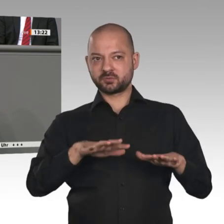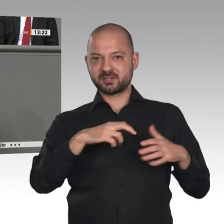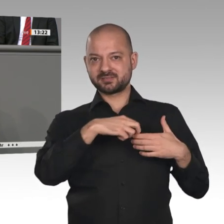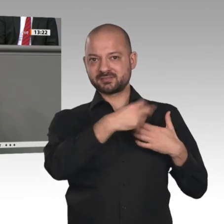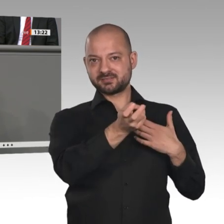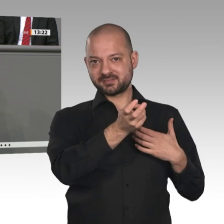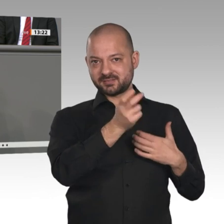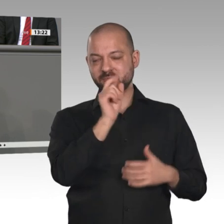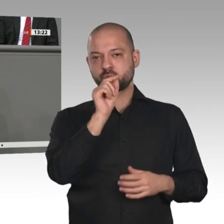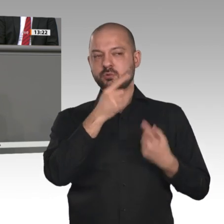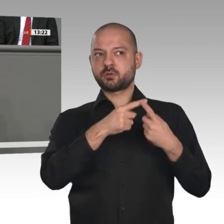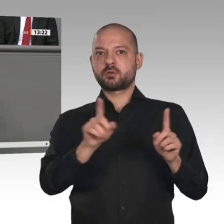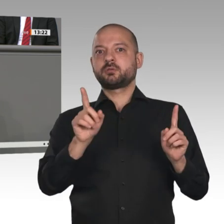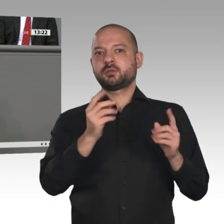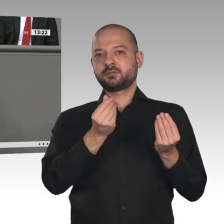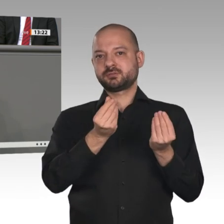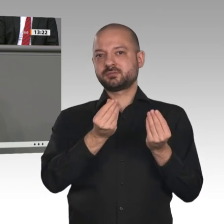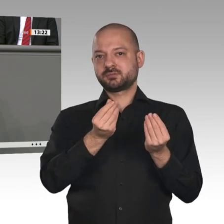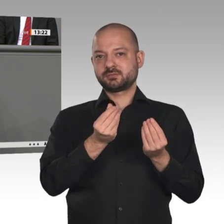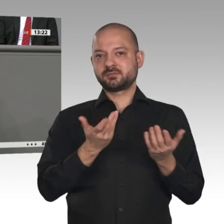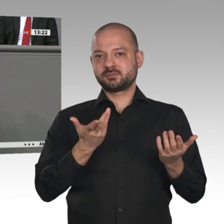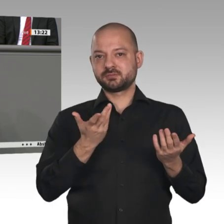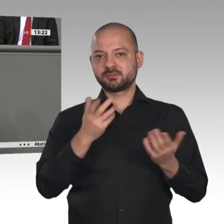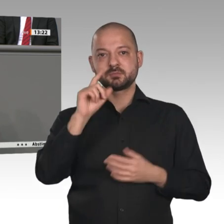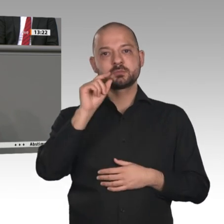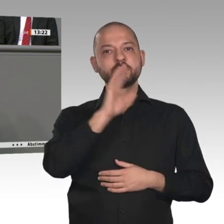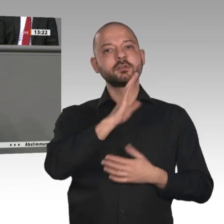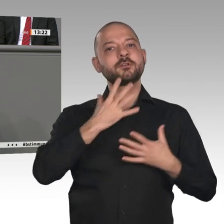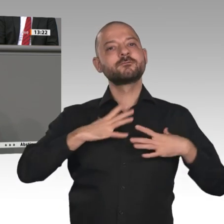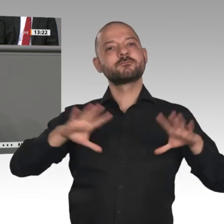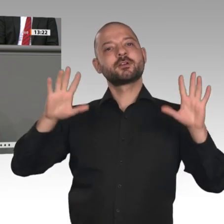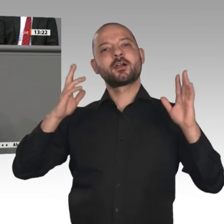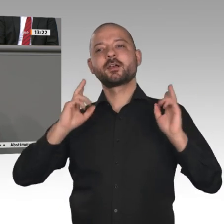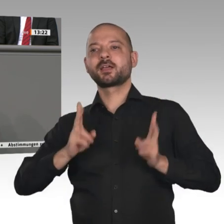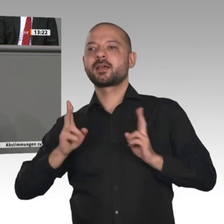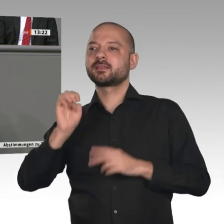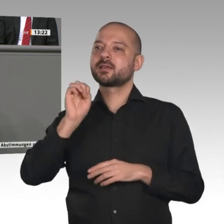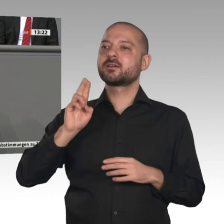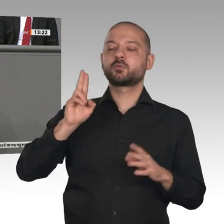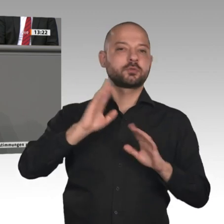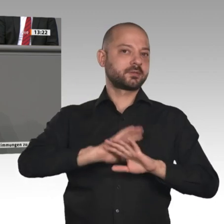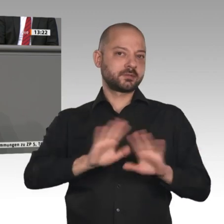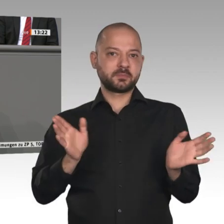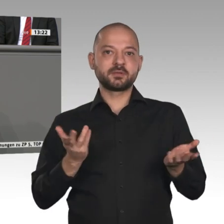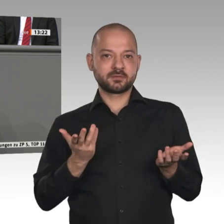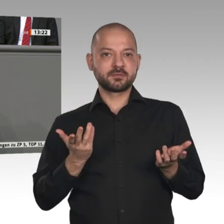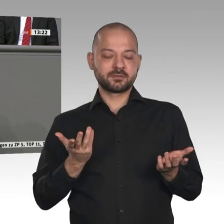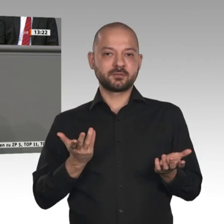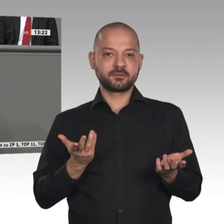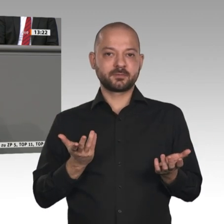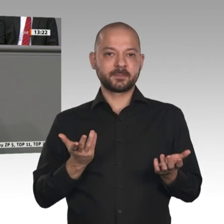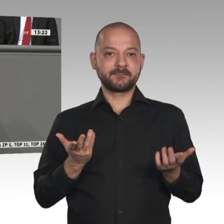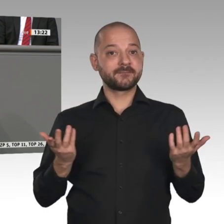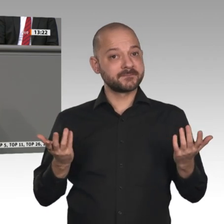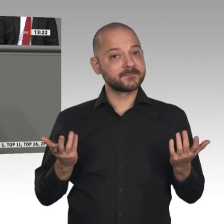dürfte für einen Teil der ansteigenden Einbürgerungsanträge aus diesem Teil Europas mitursächlich